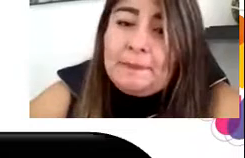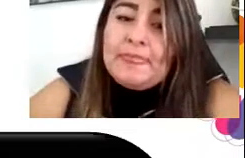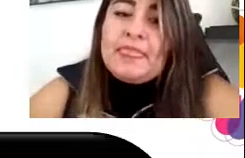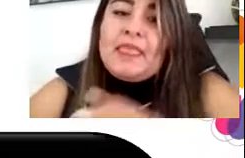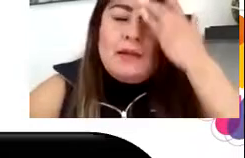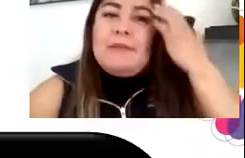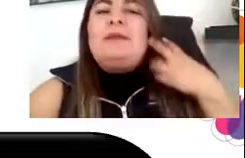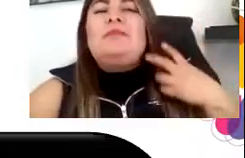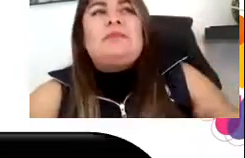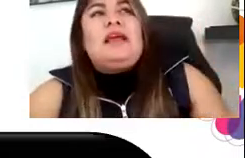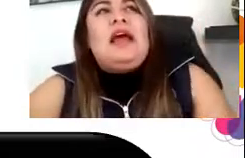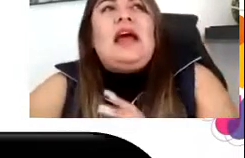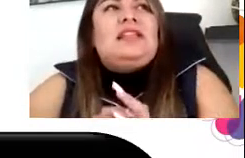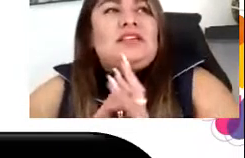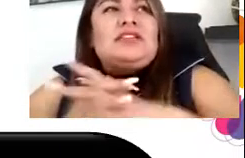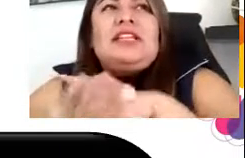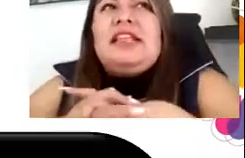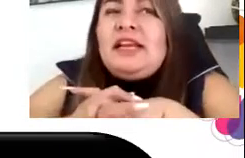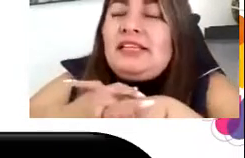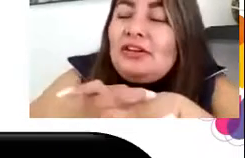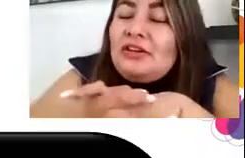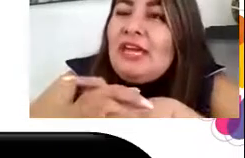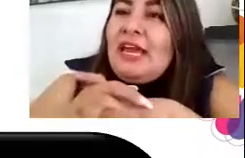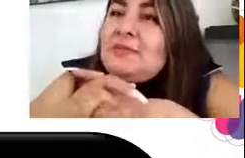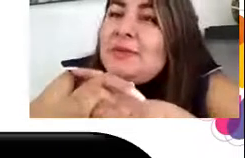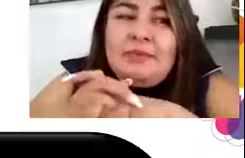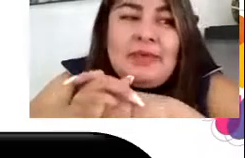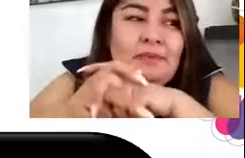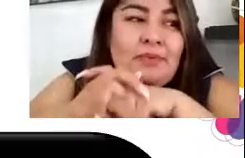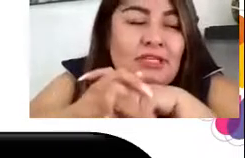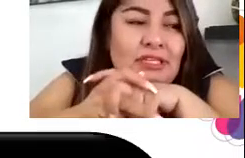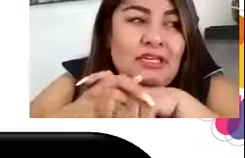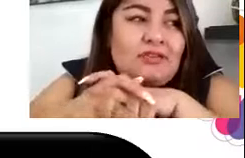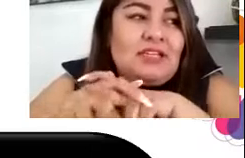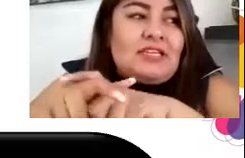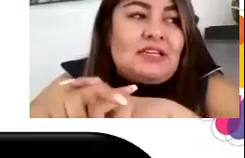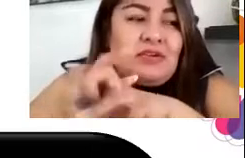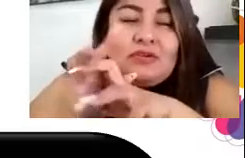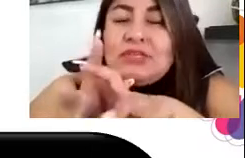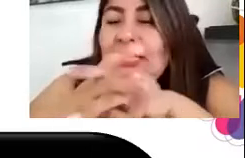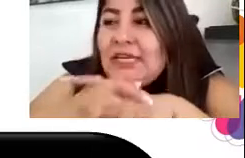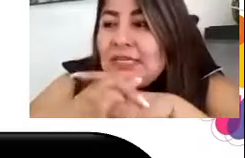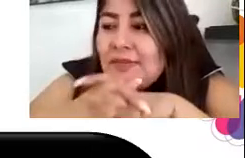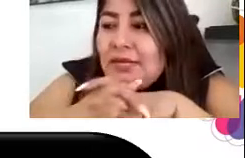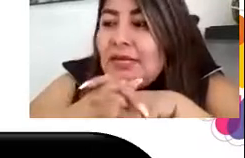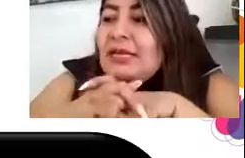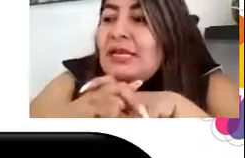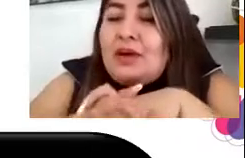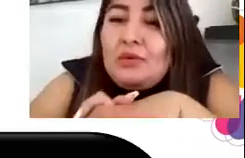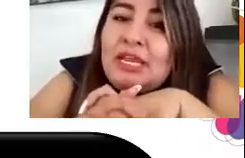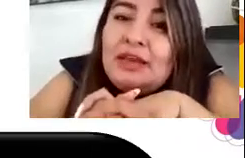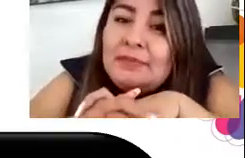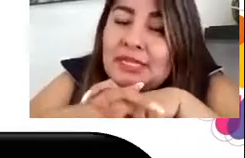¿vale? Vamos a ver. Chicos, la dactilología es bien, bien importante que ustedes reconozcan y que sepan